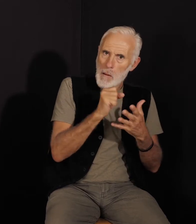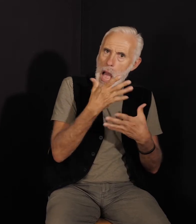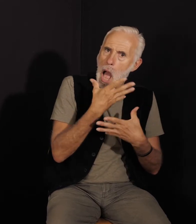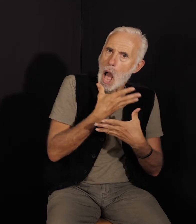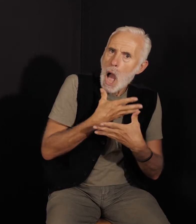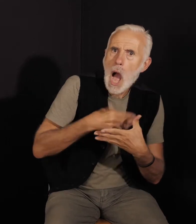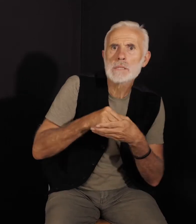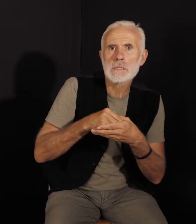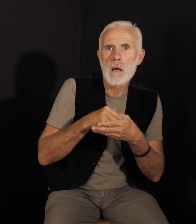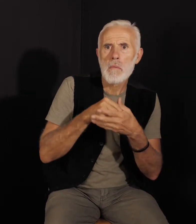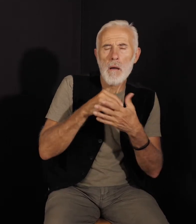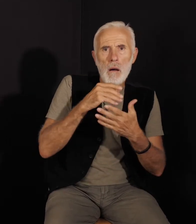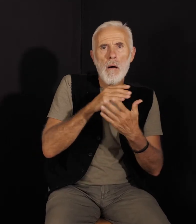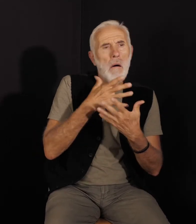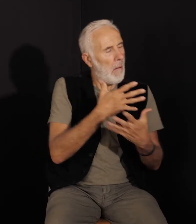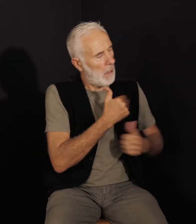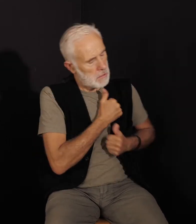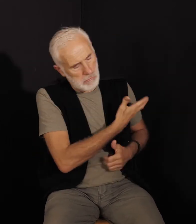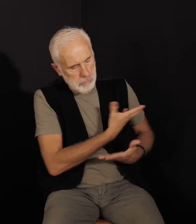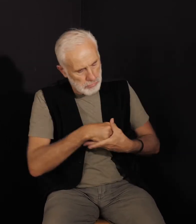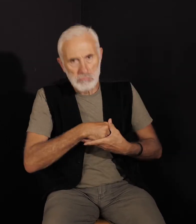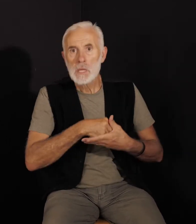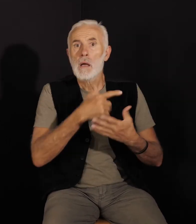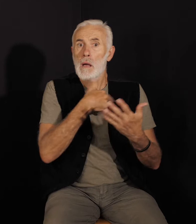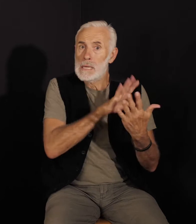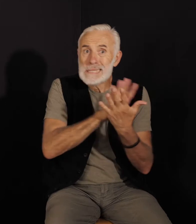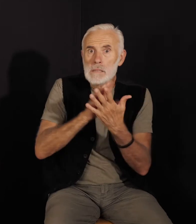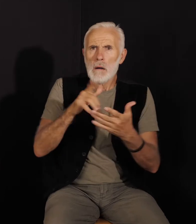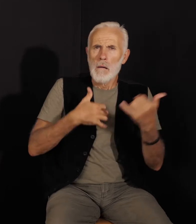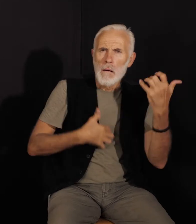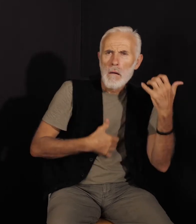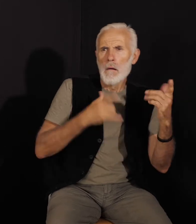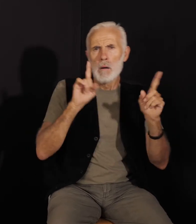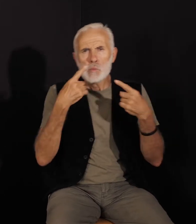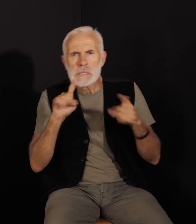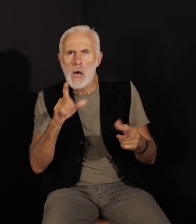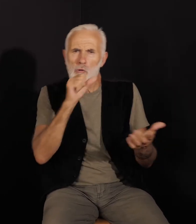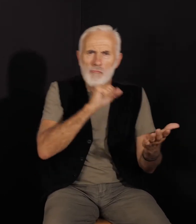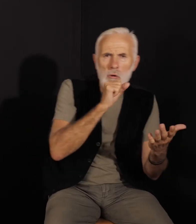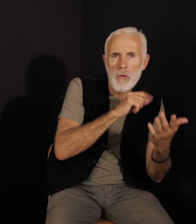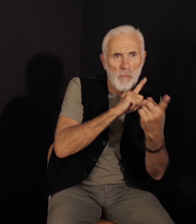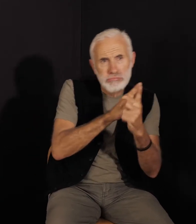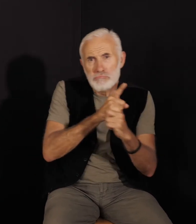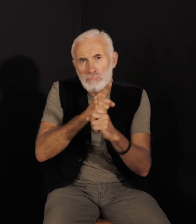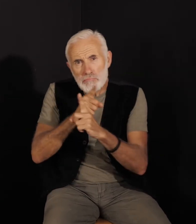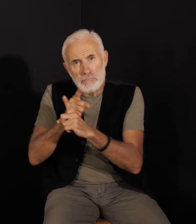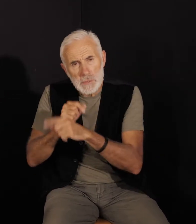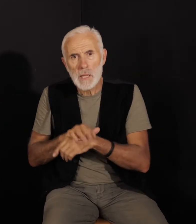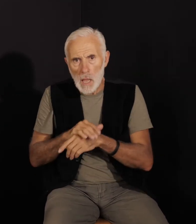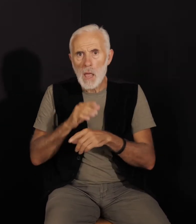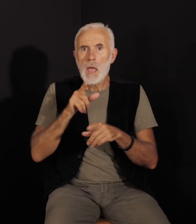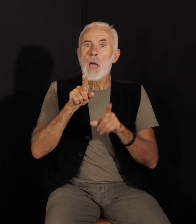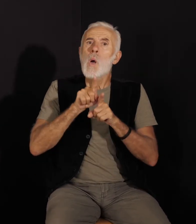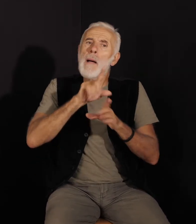les musiciens, les artistes de rock des années 60, comment il a participé au mouvement des droits civiques en